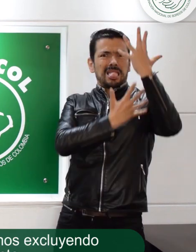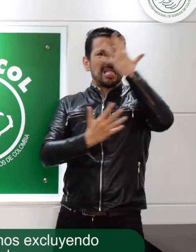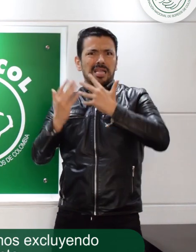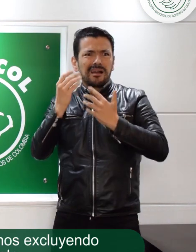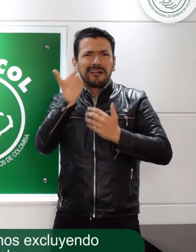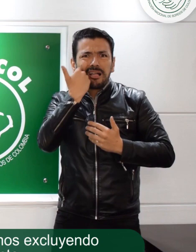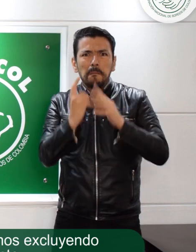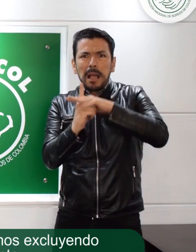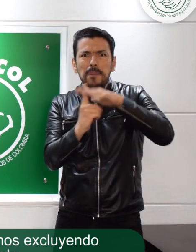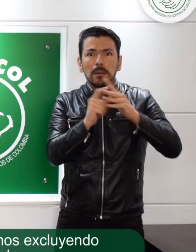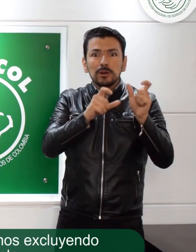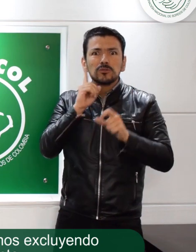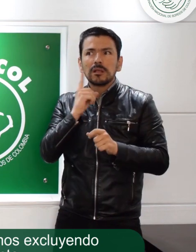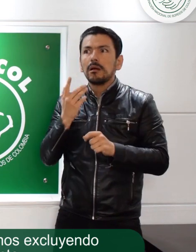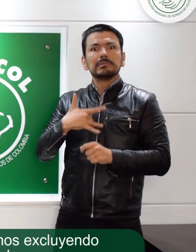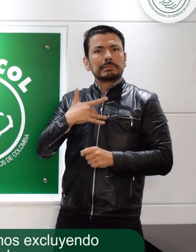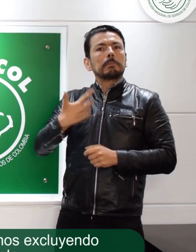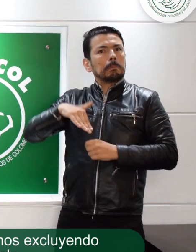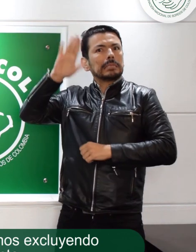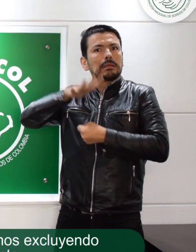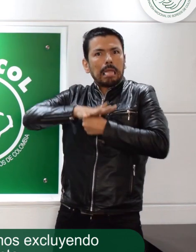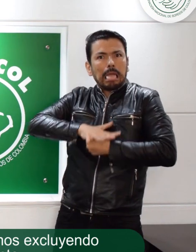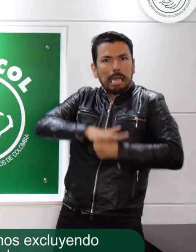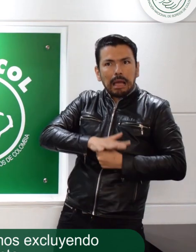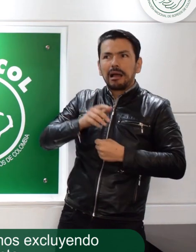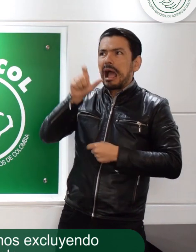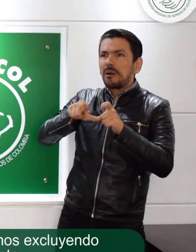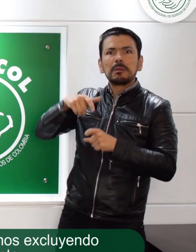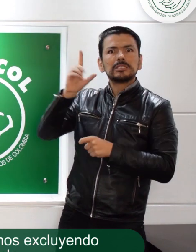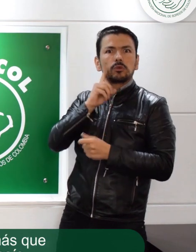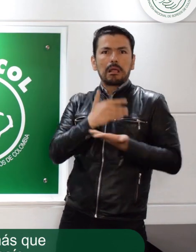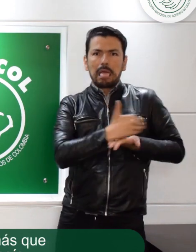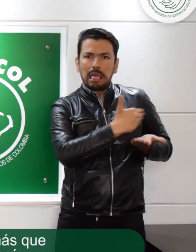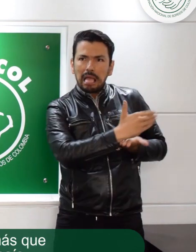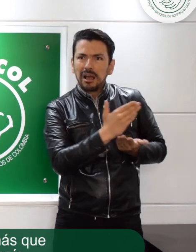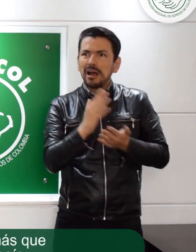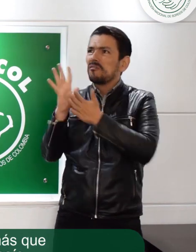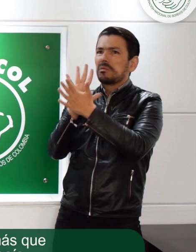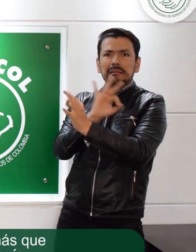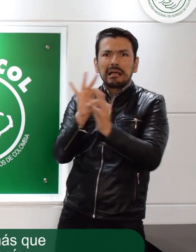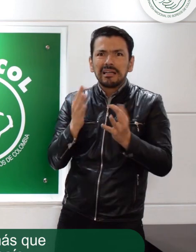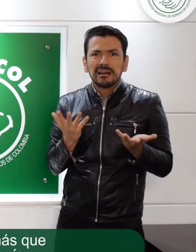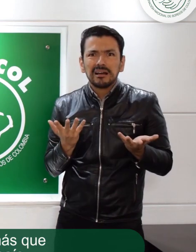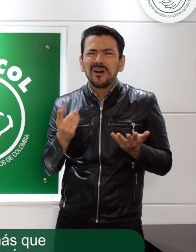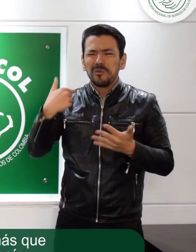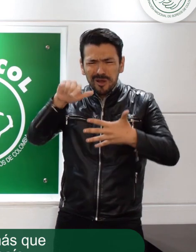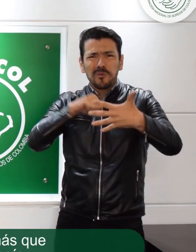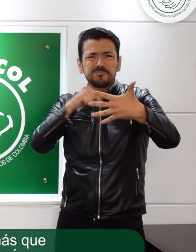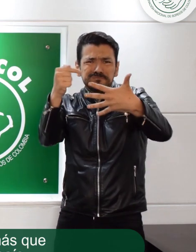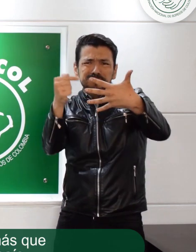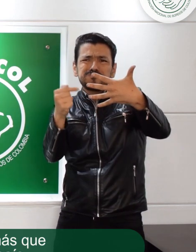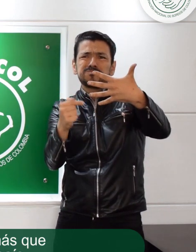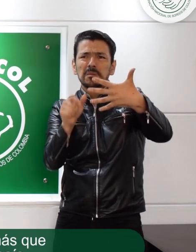sienten que los estamos excluyendo de este tema tan importante como otros muchos temas más que han sido